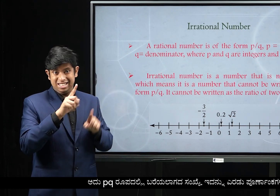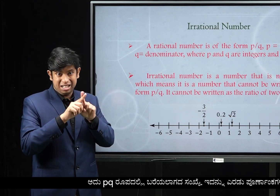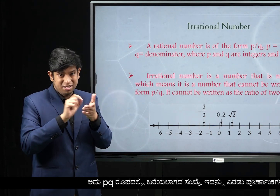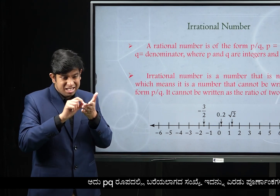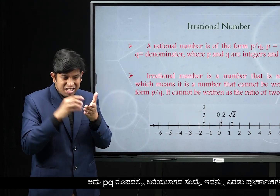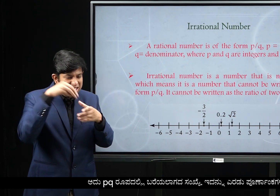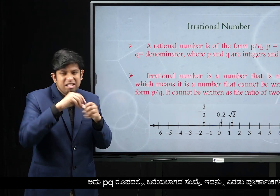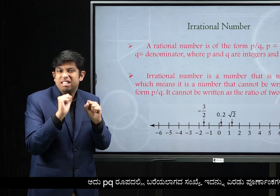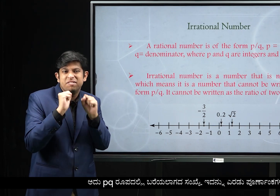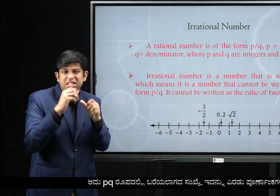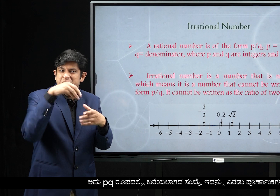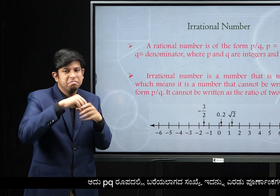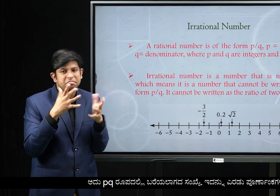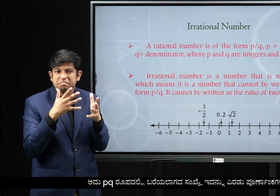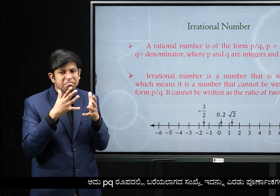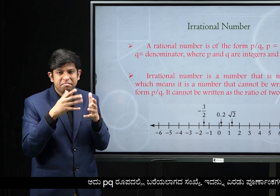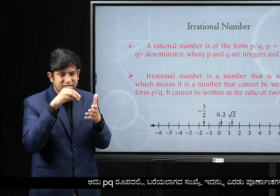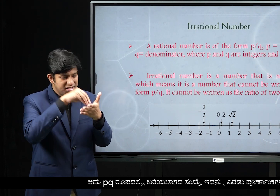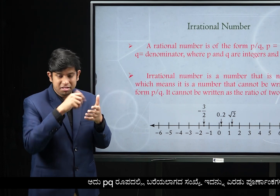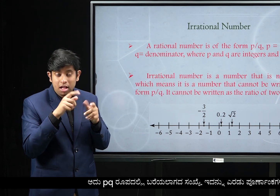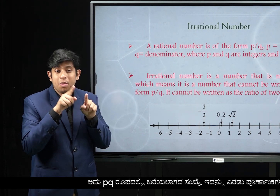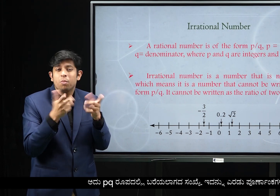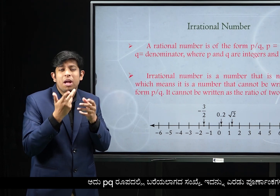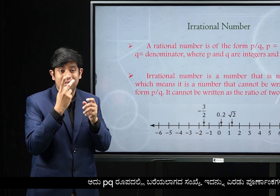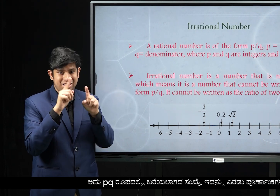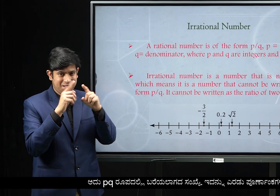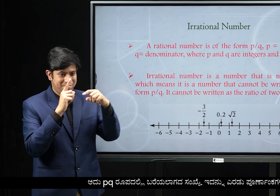ಇದನ್ನು ಎರಡು ಪೂರ್ಣಾಂಕಗಳ ಅನುಪಾತ ಎಂದು ಬರೆಯಲಾಗುವುದಿಲ್ಲ.